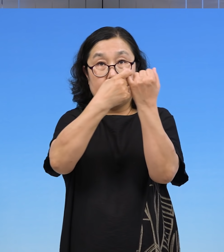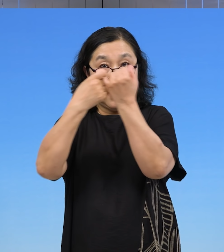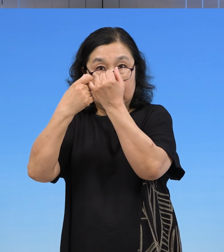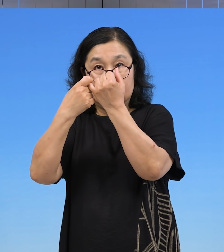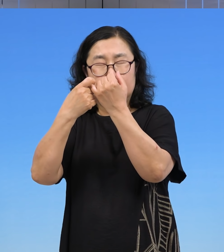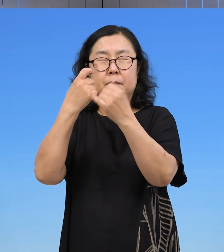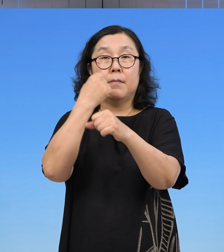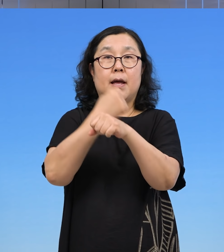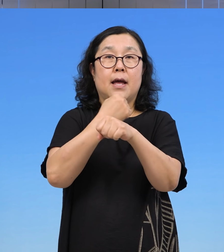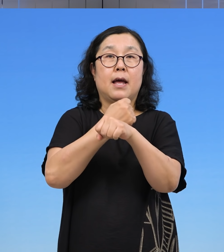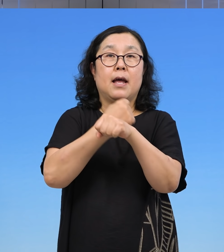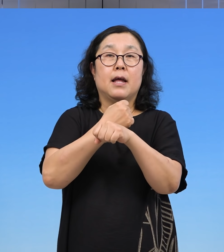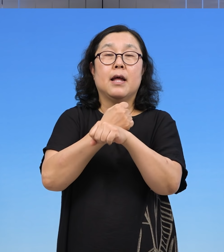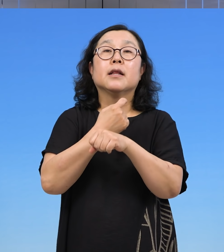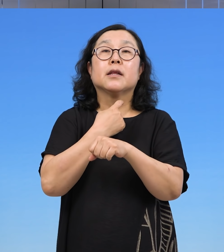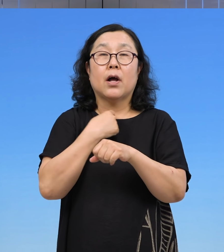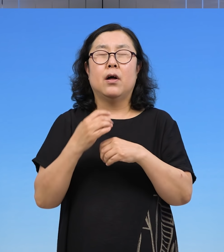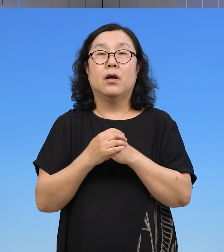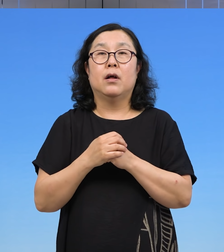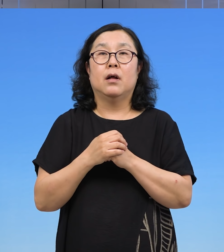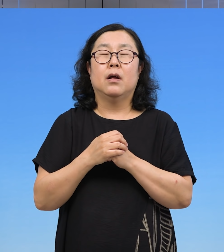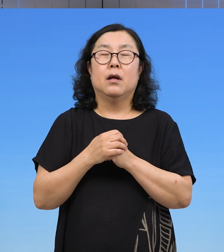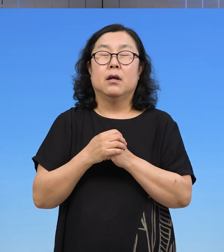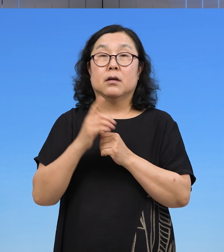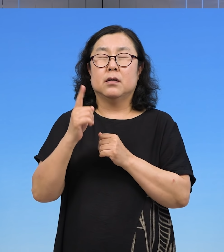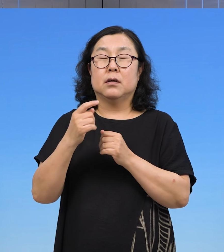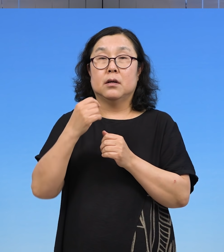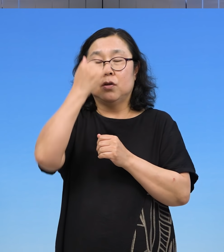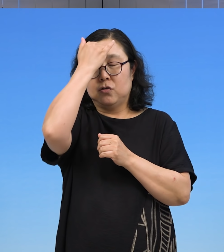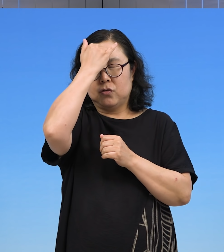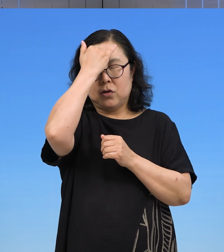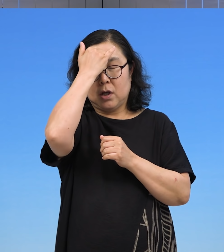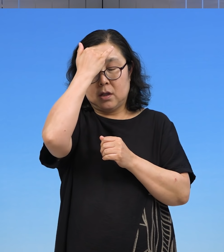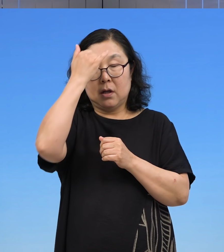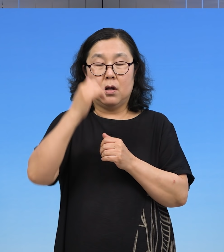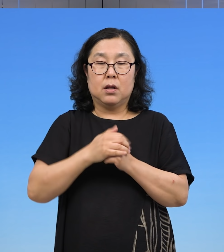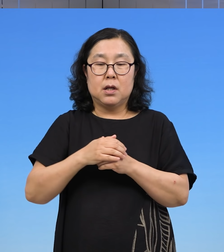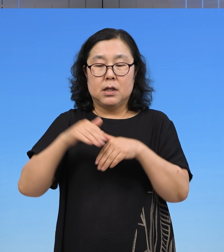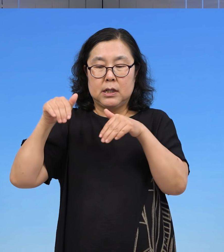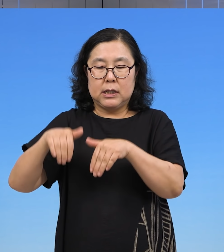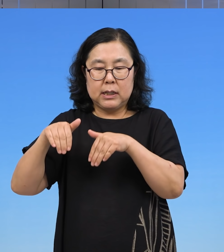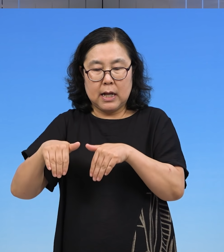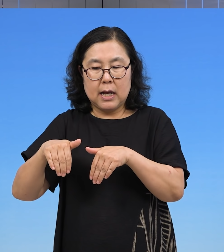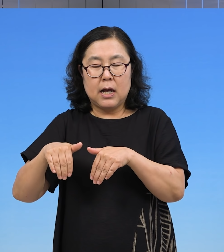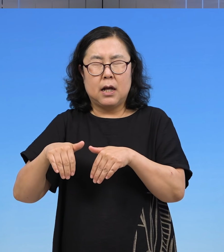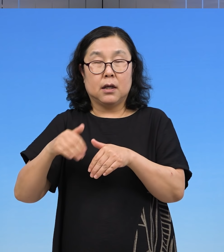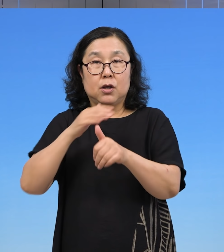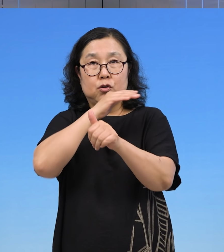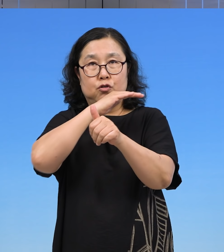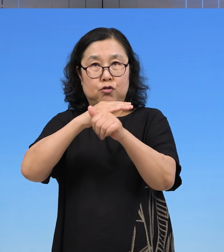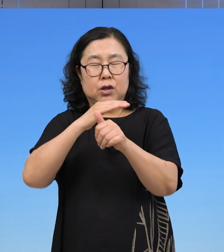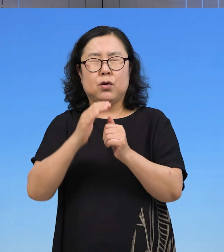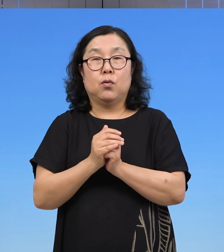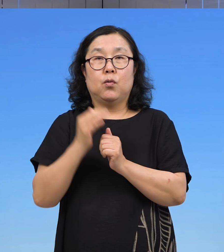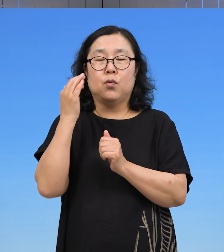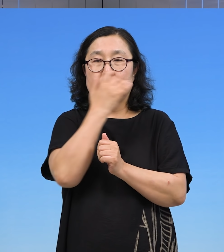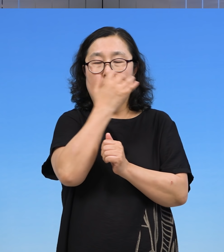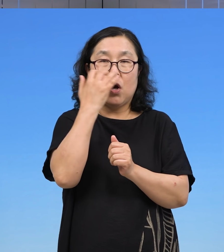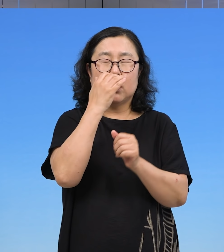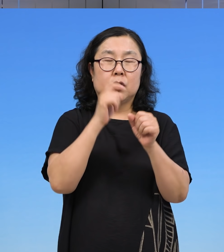흠한 이 다윗이 욕정이 끌어올라가지고 그 충성스러운 그 남편 자기 신하를 죽이고 그렇게 그냥